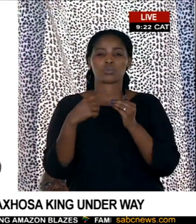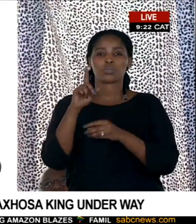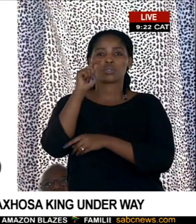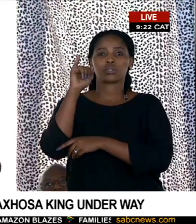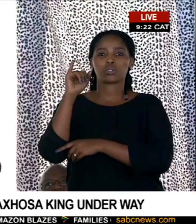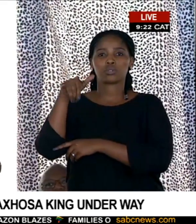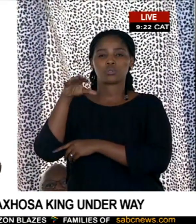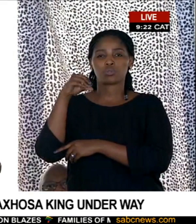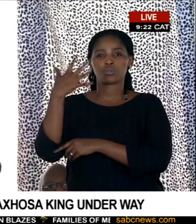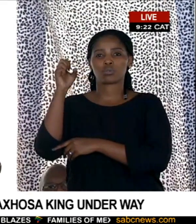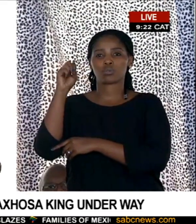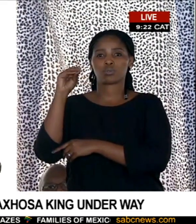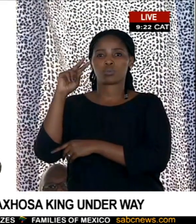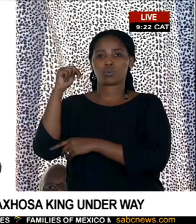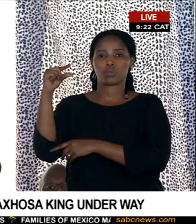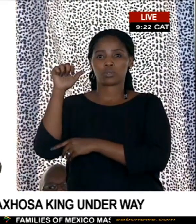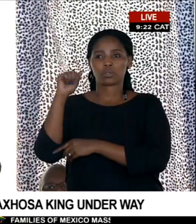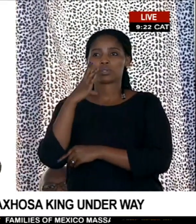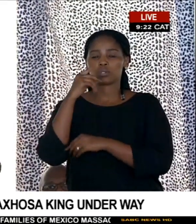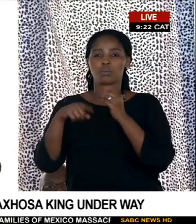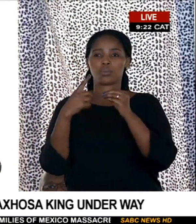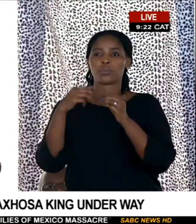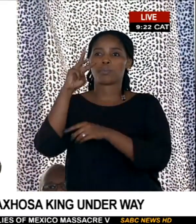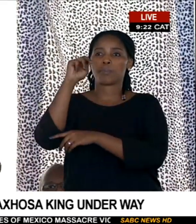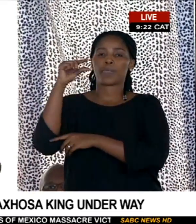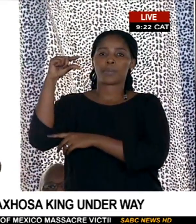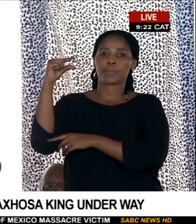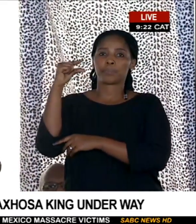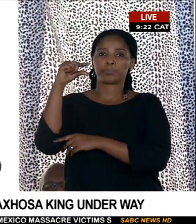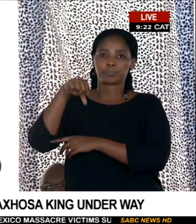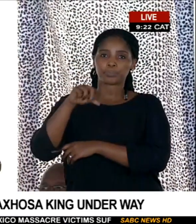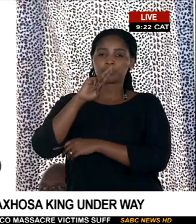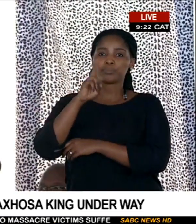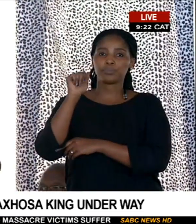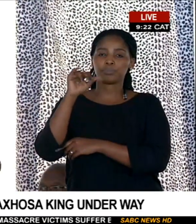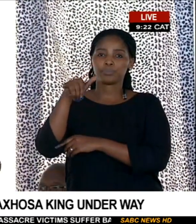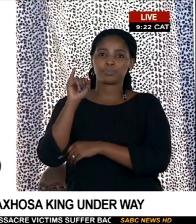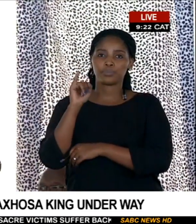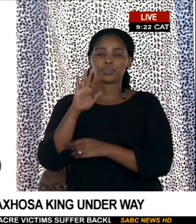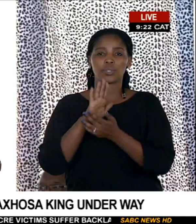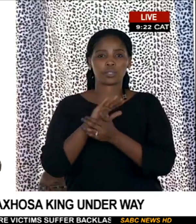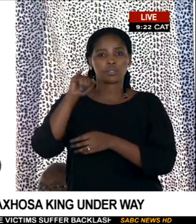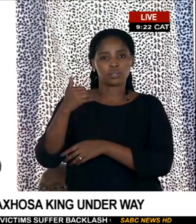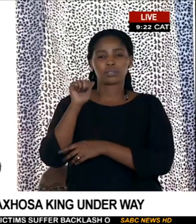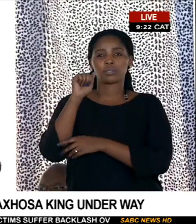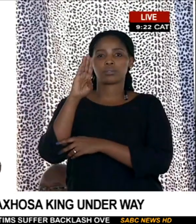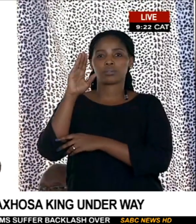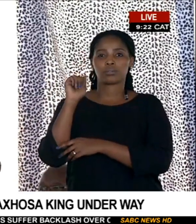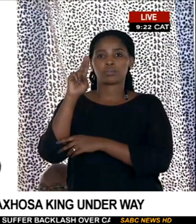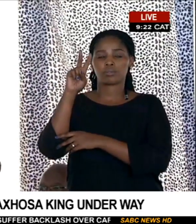uthetha ngabo omqhayi, uthetha ngoJabavu, uye